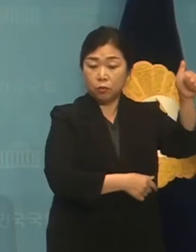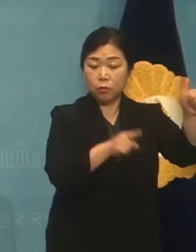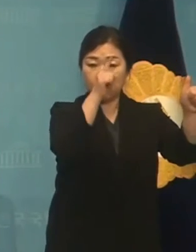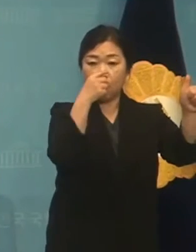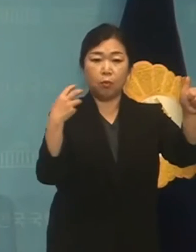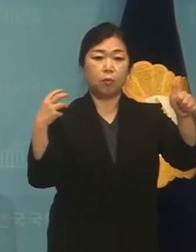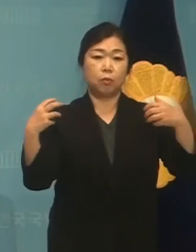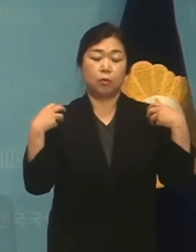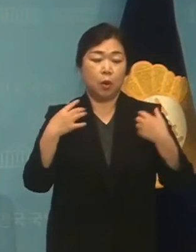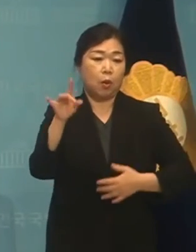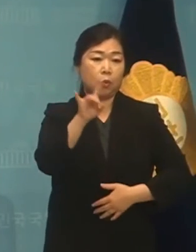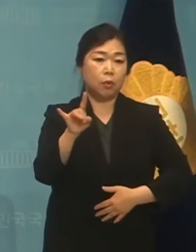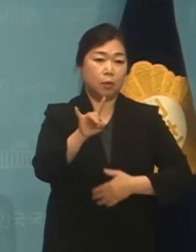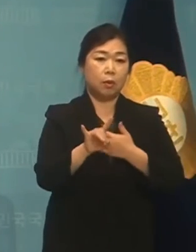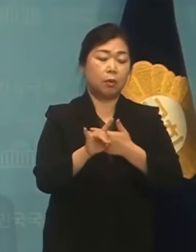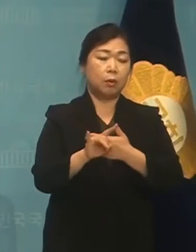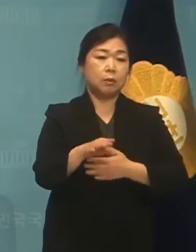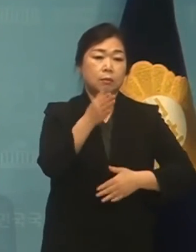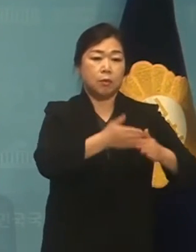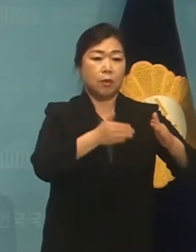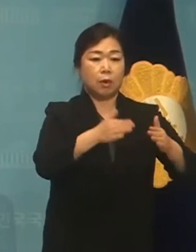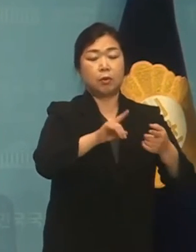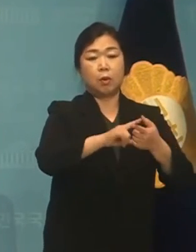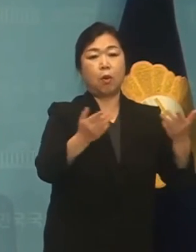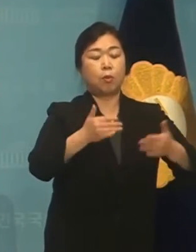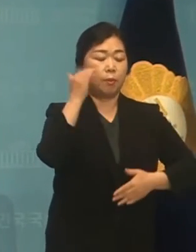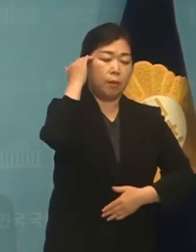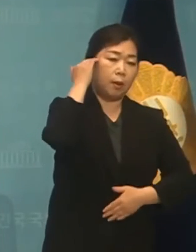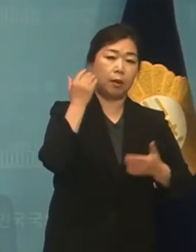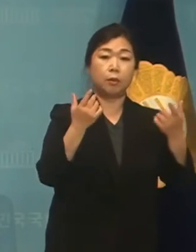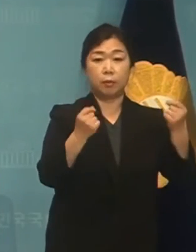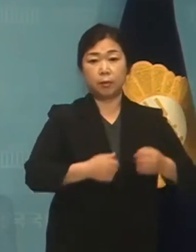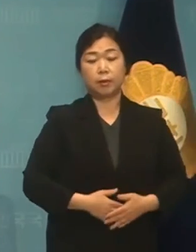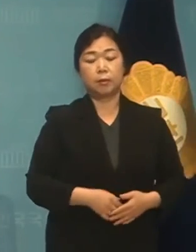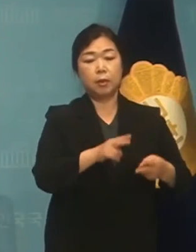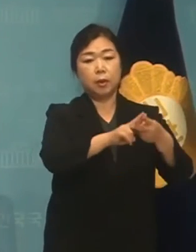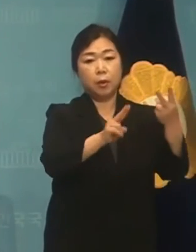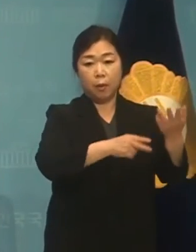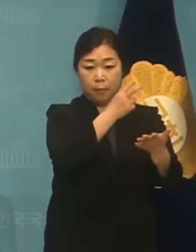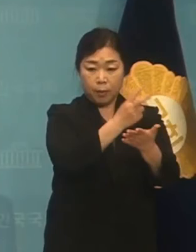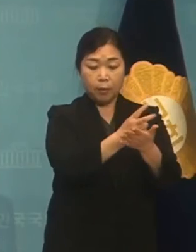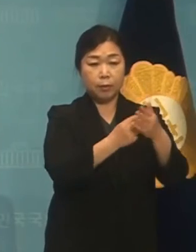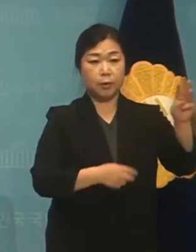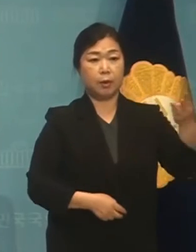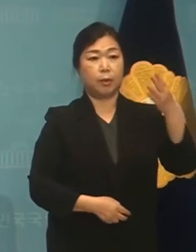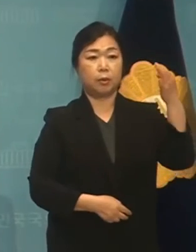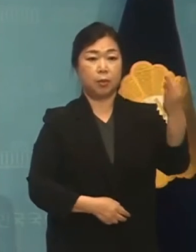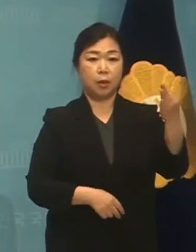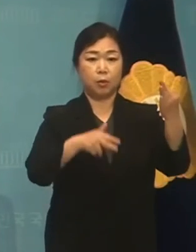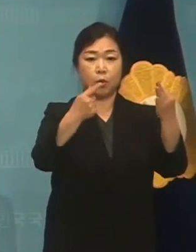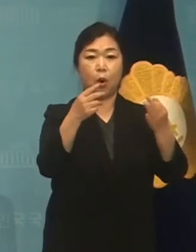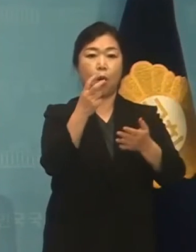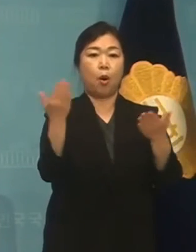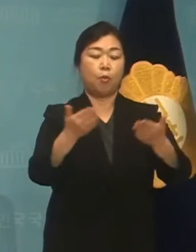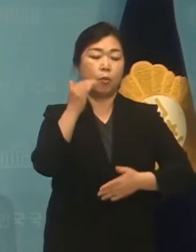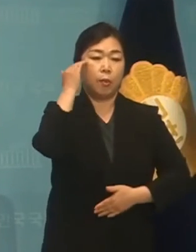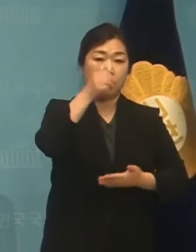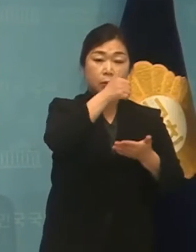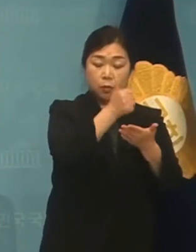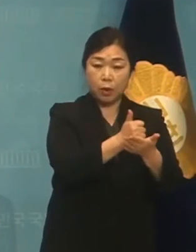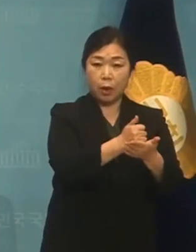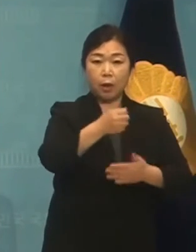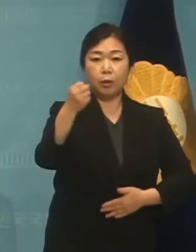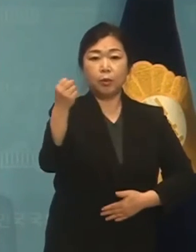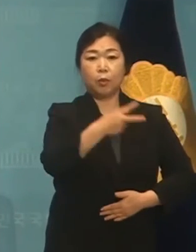정부를 속여 정상적인 업무를 방해했습니다. 형법 314조 업무방해죄